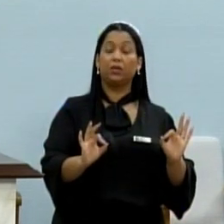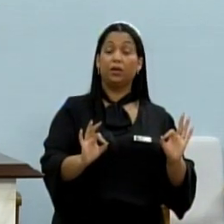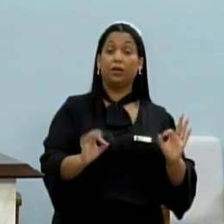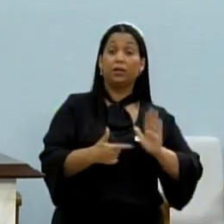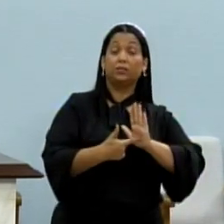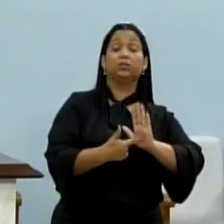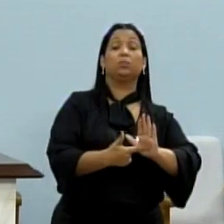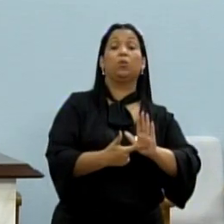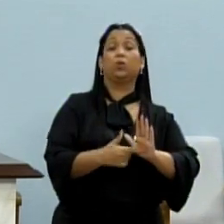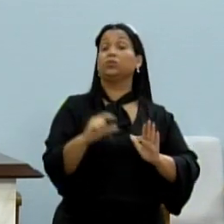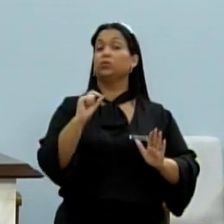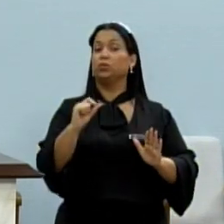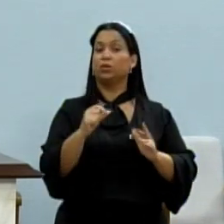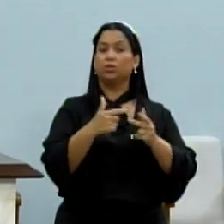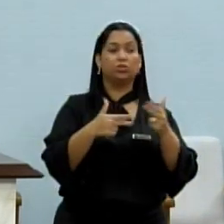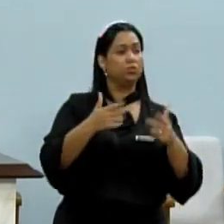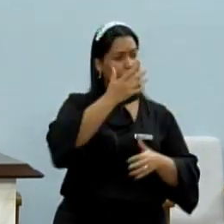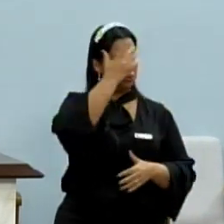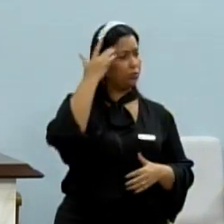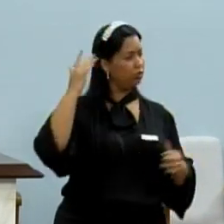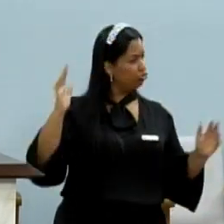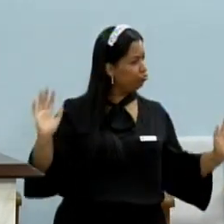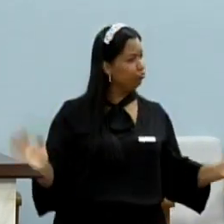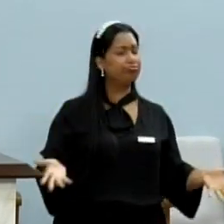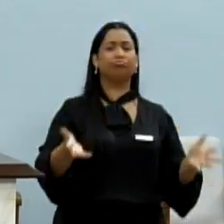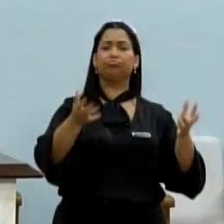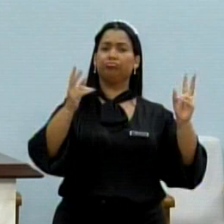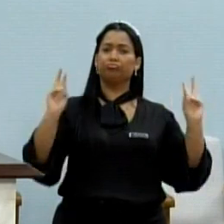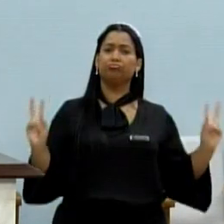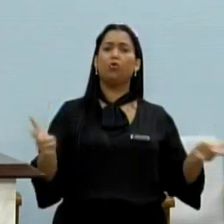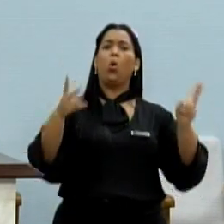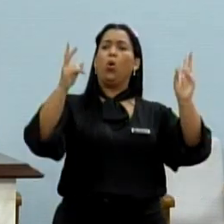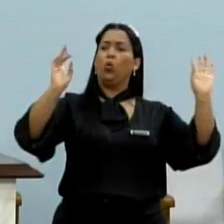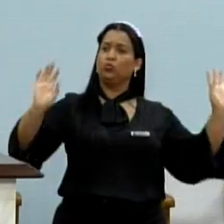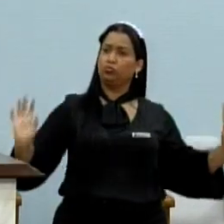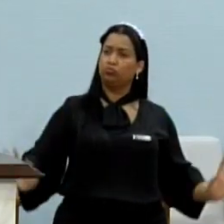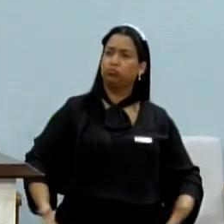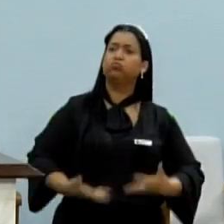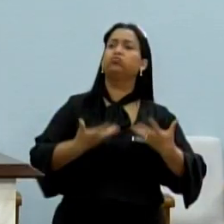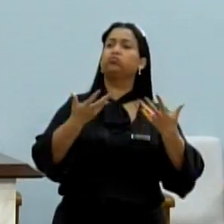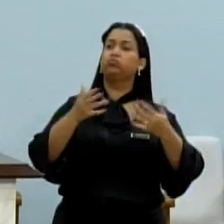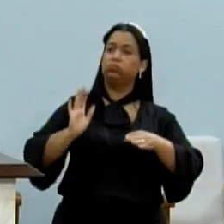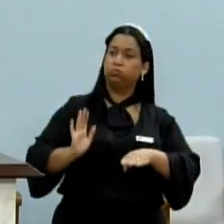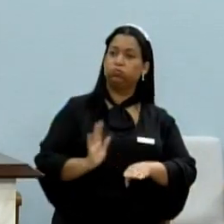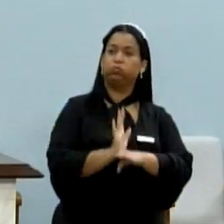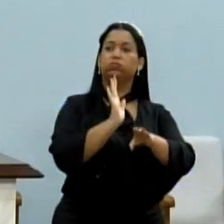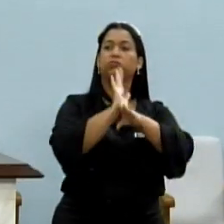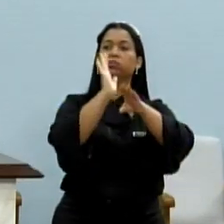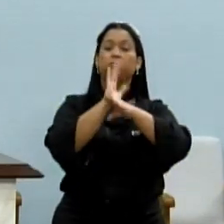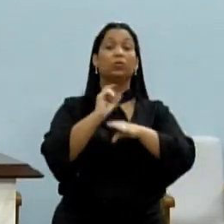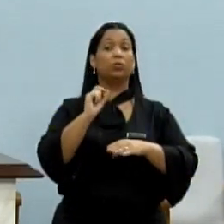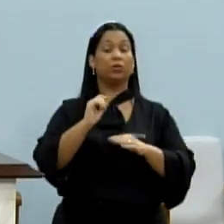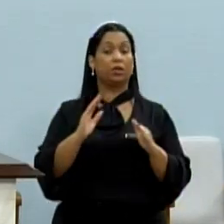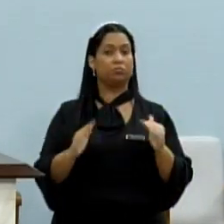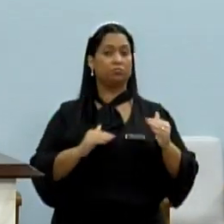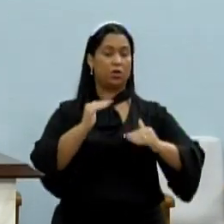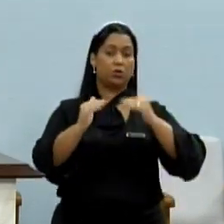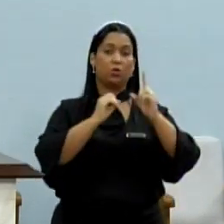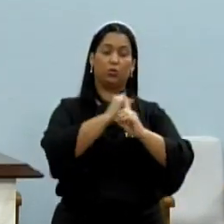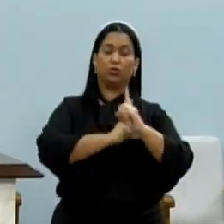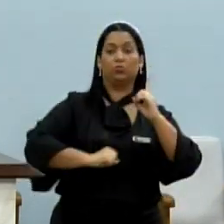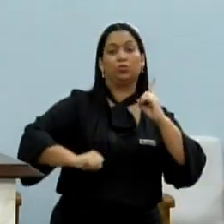legado de homens valorosos e corajosos que contribuíram na construção de